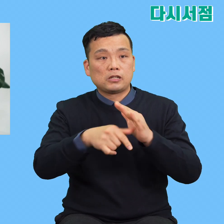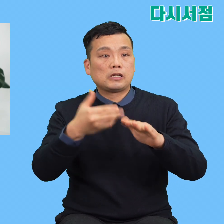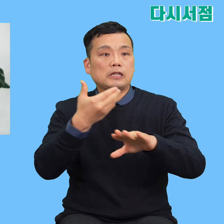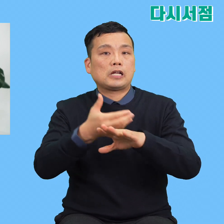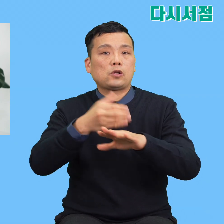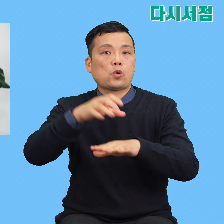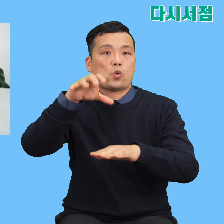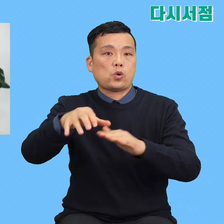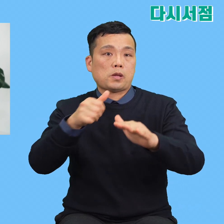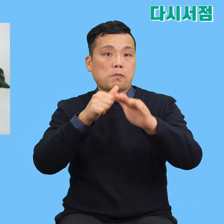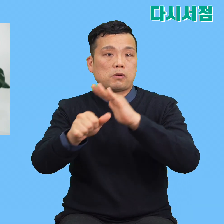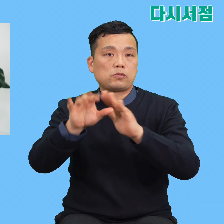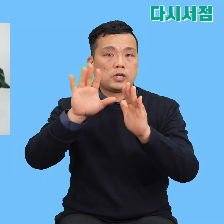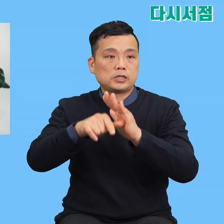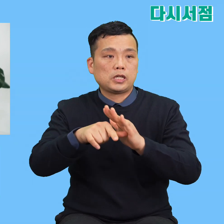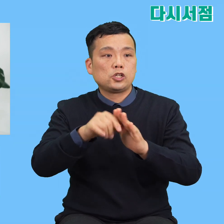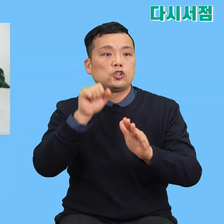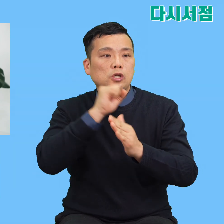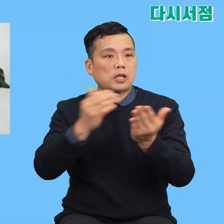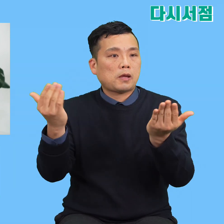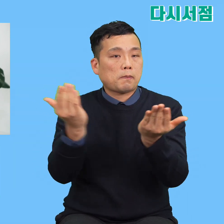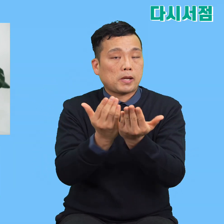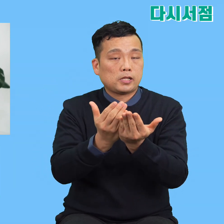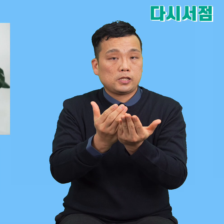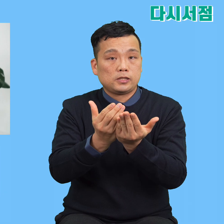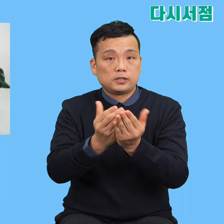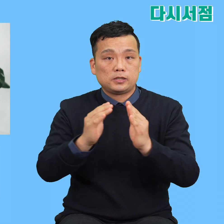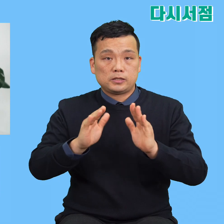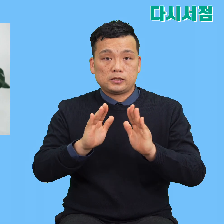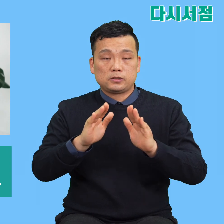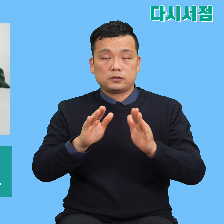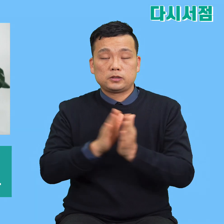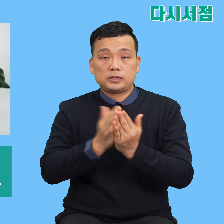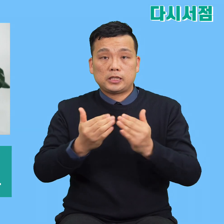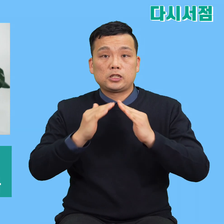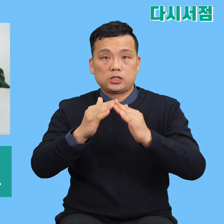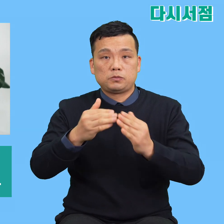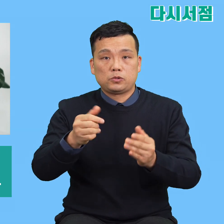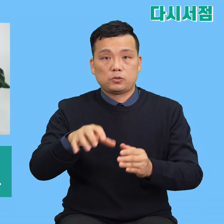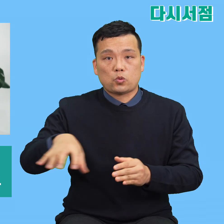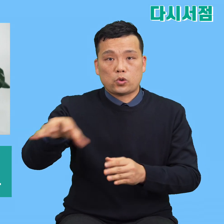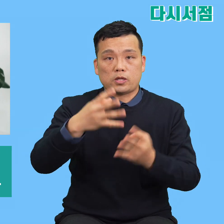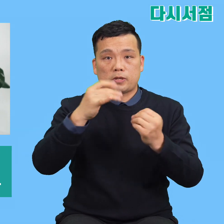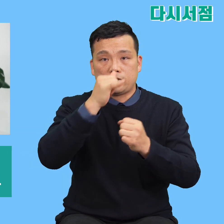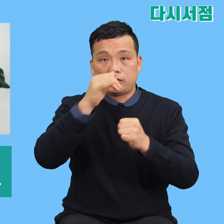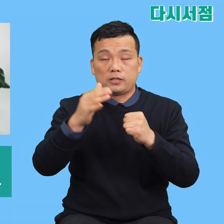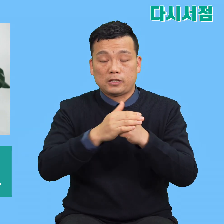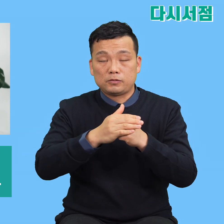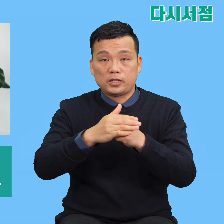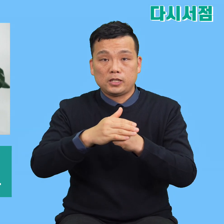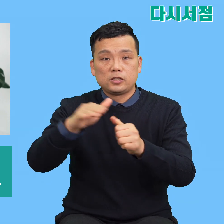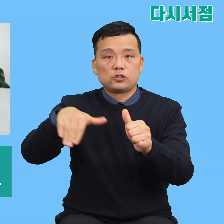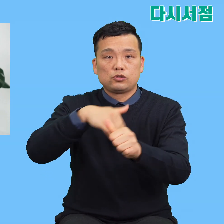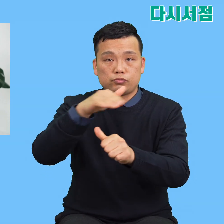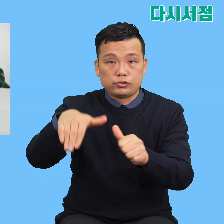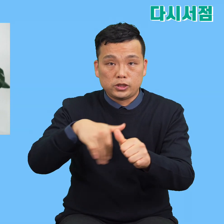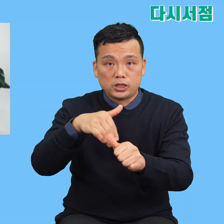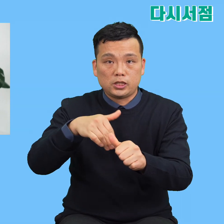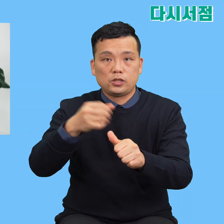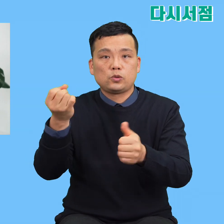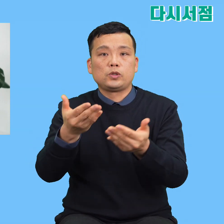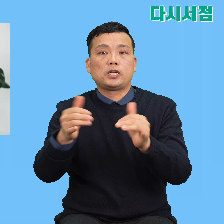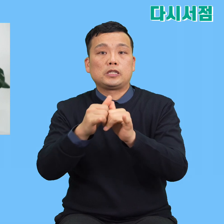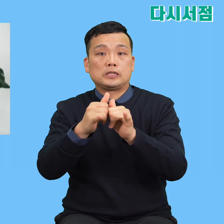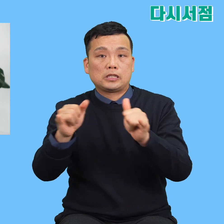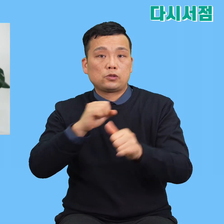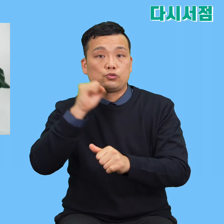본인의 취향에 맞는 그리고 본인이 정말 좋아할 수 있는 서점들이 꽤 많을 겁니다. 결국은 그 서점을 구성하고 있는 스태프들이나